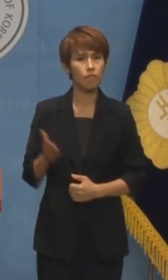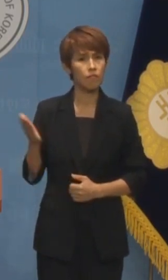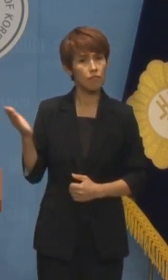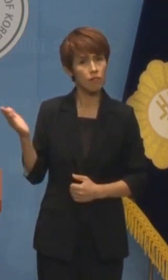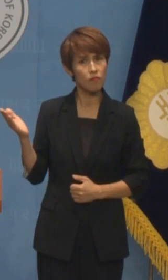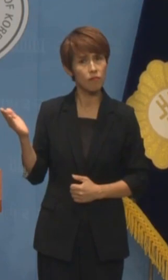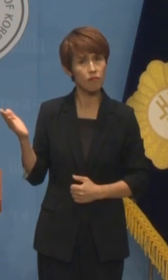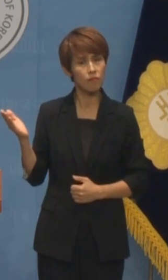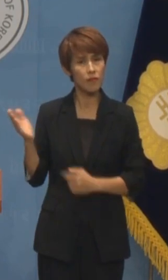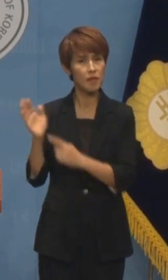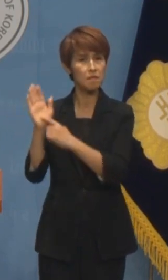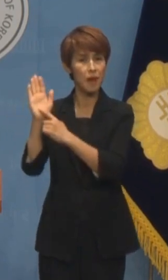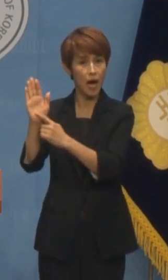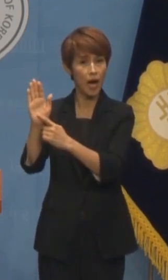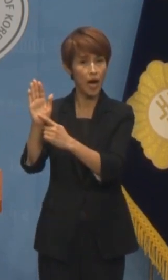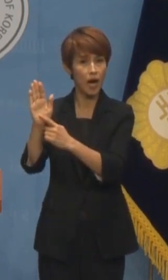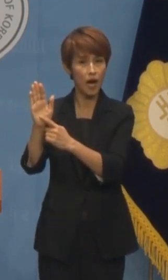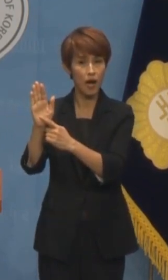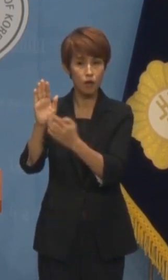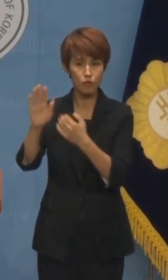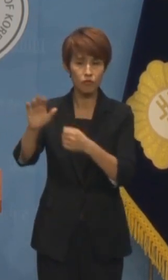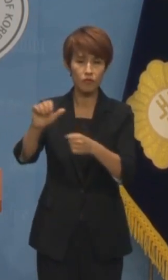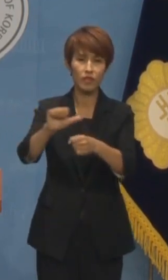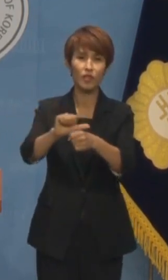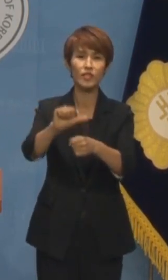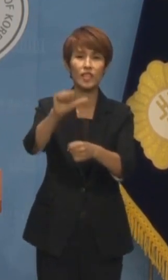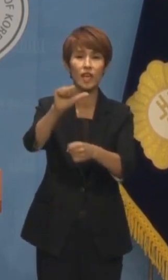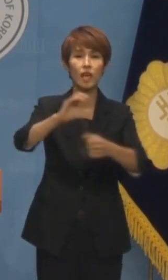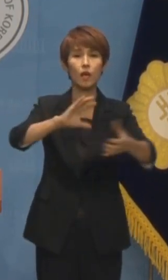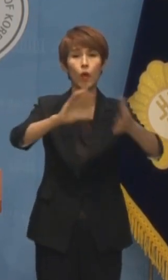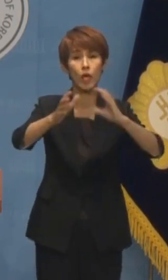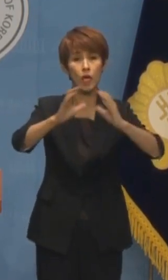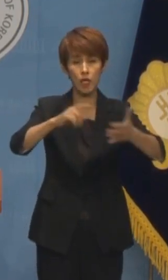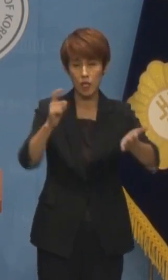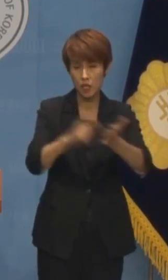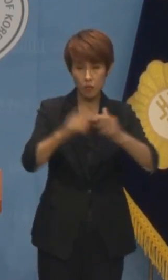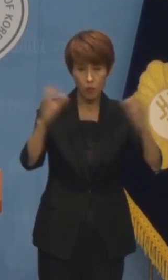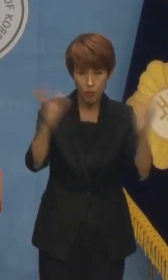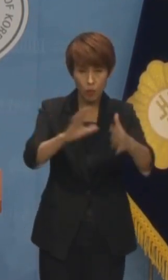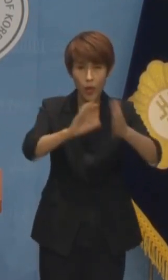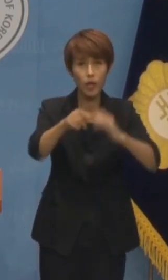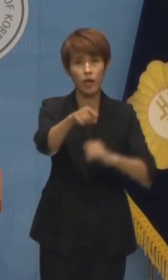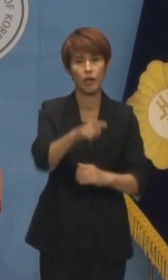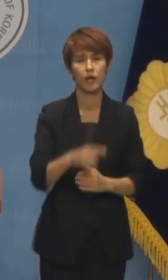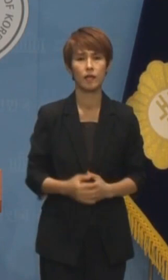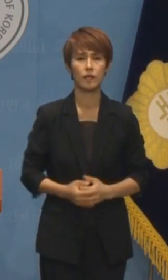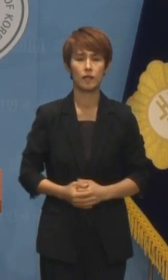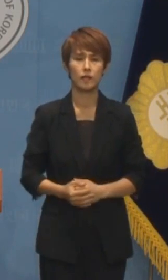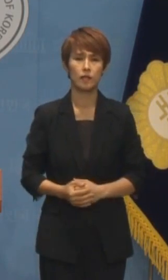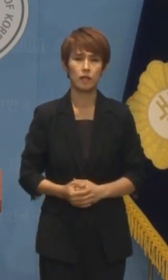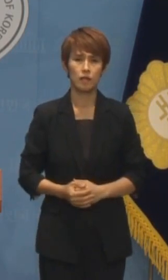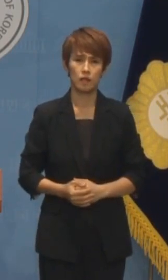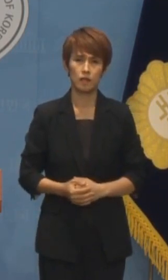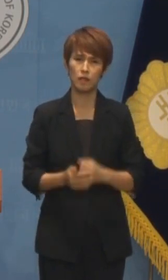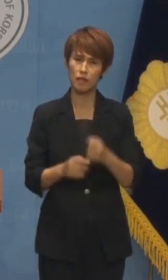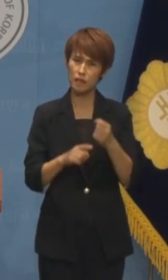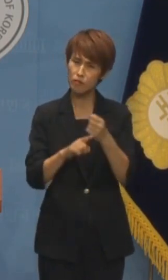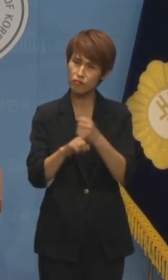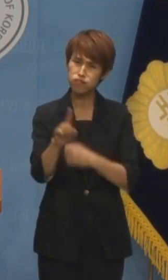이렇게 해놓고 5시에 회의를 긴급하게 열었습니다. 왜